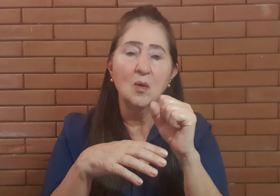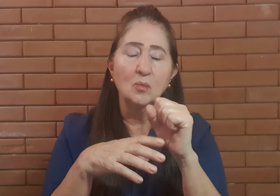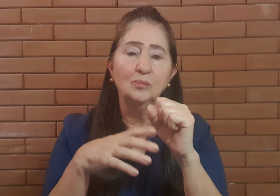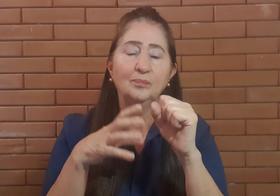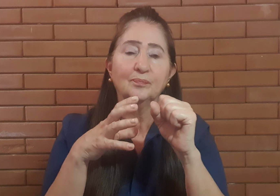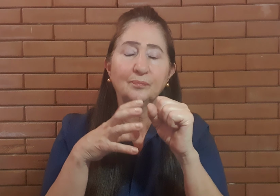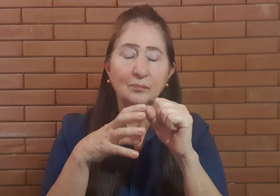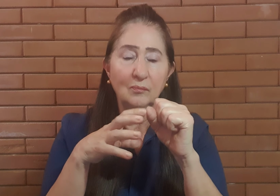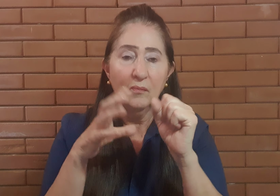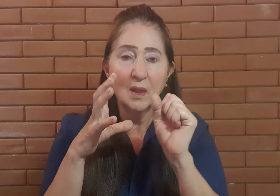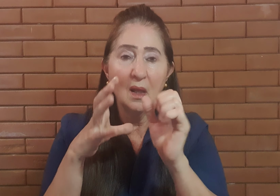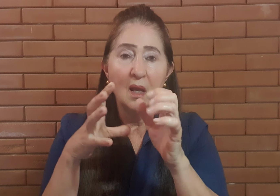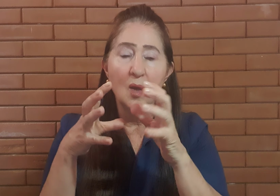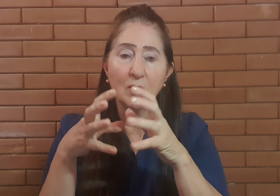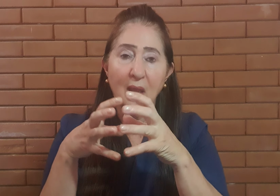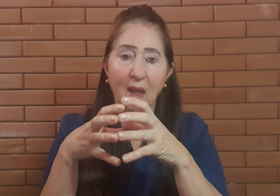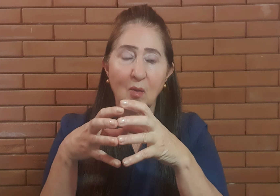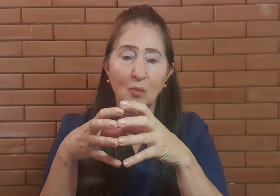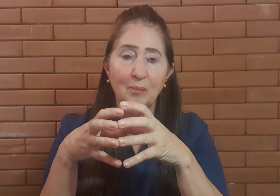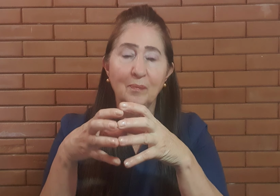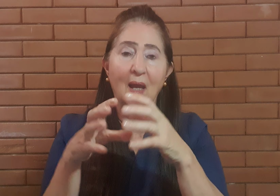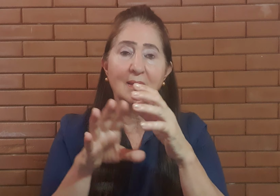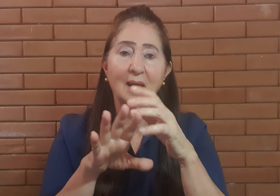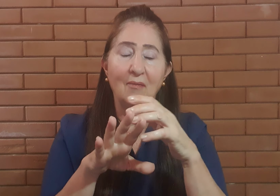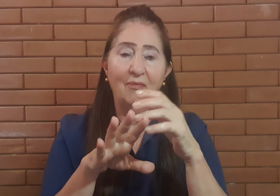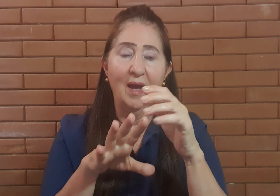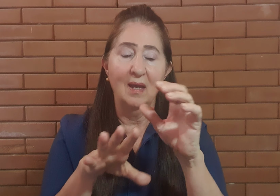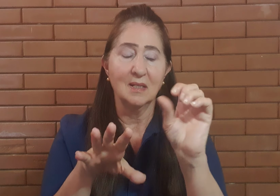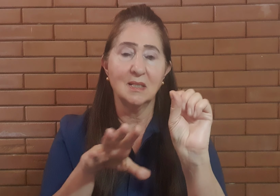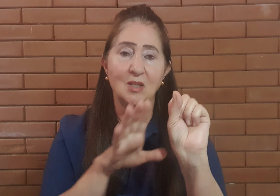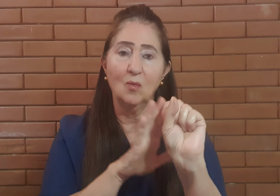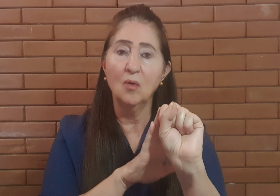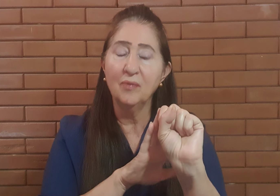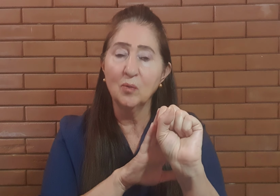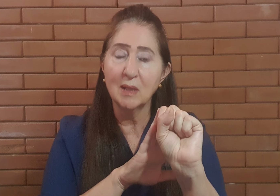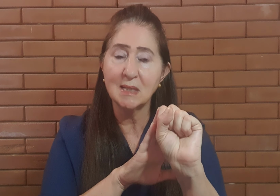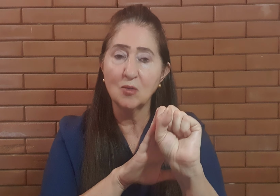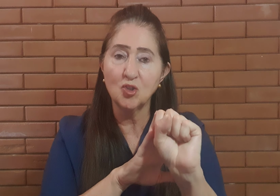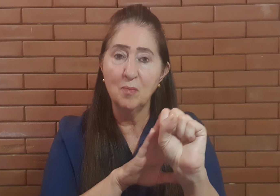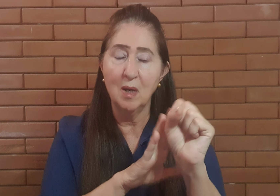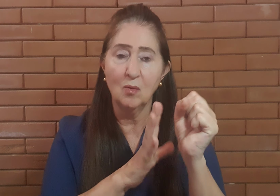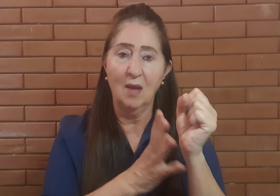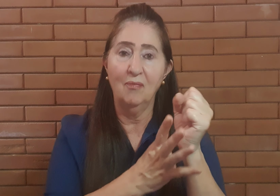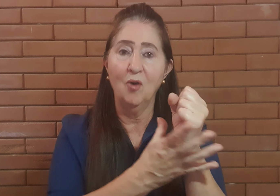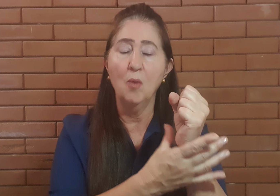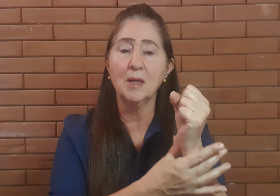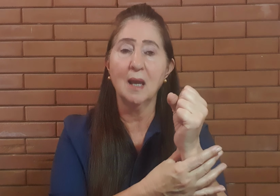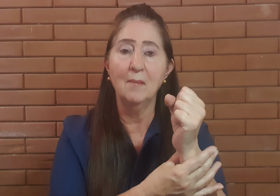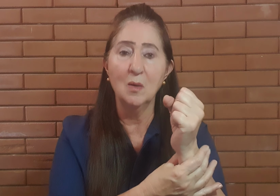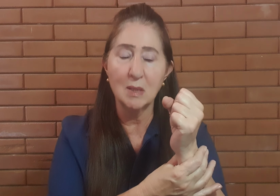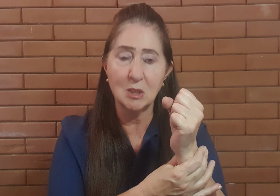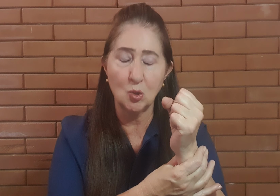Então, eu tenho, através da configuração de mão, que é a forma que a mão